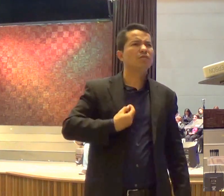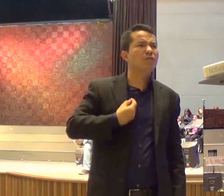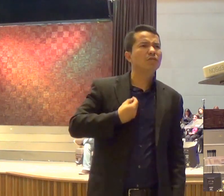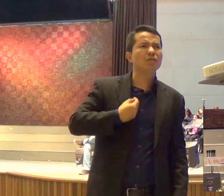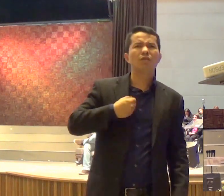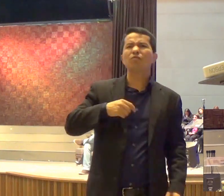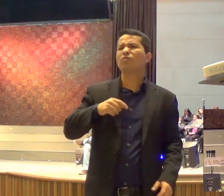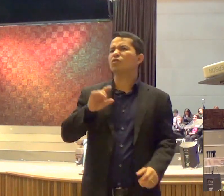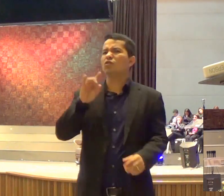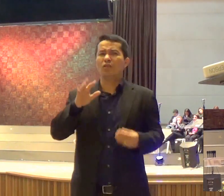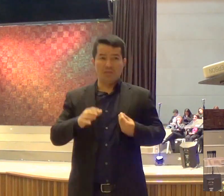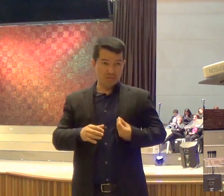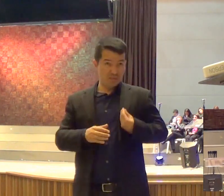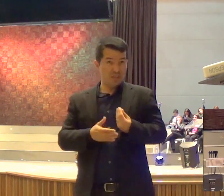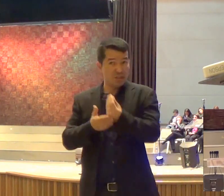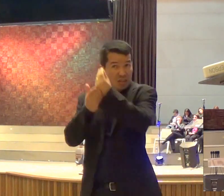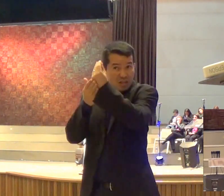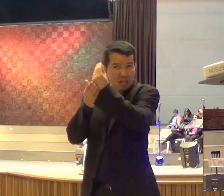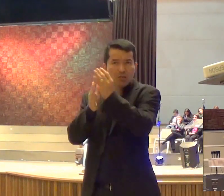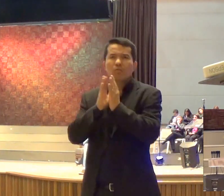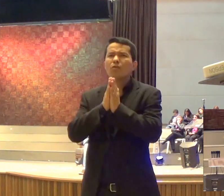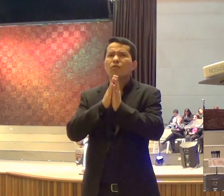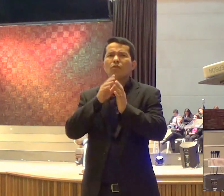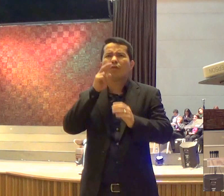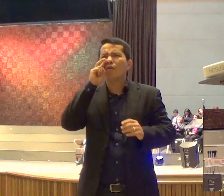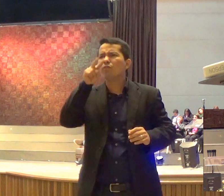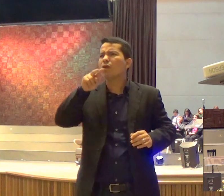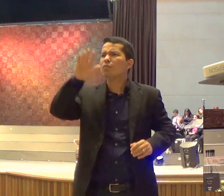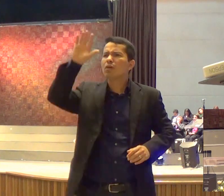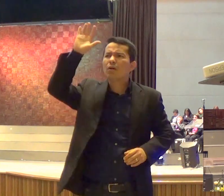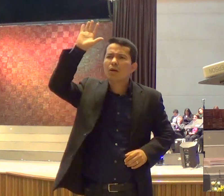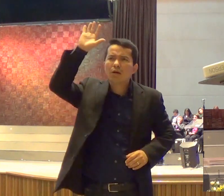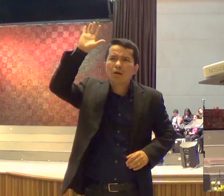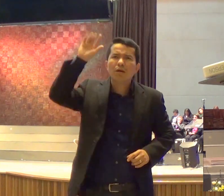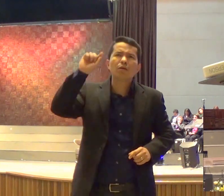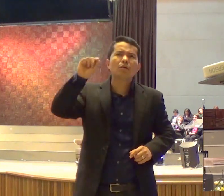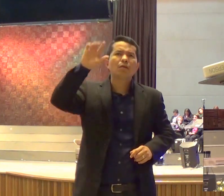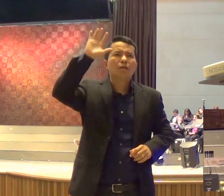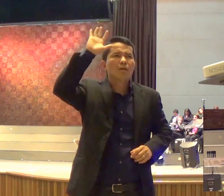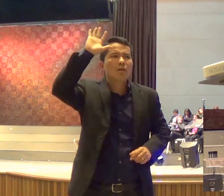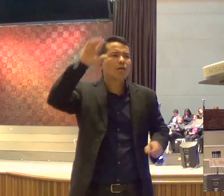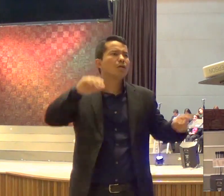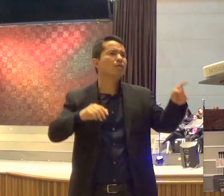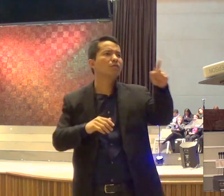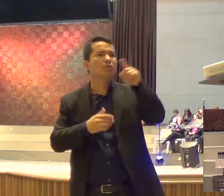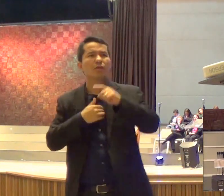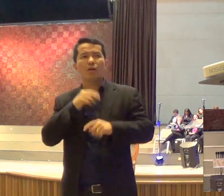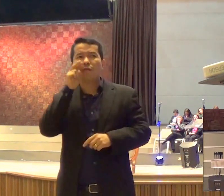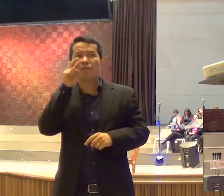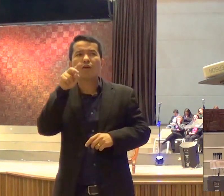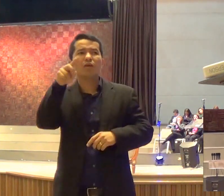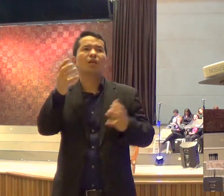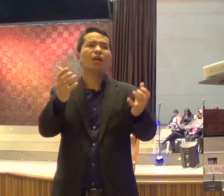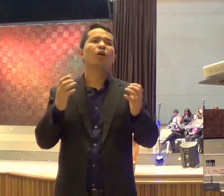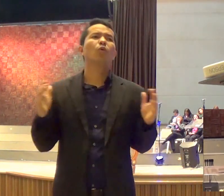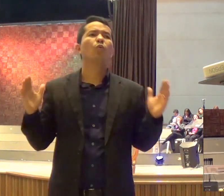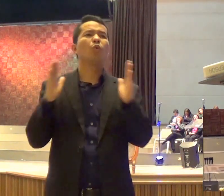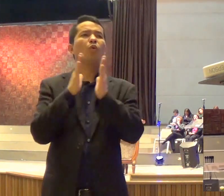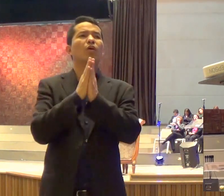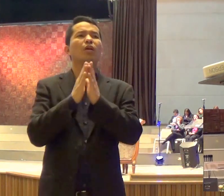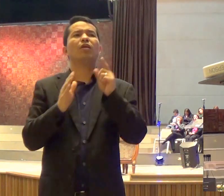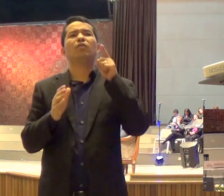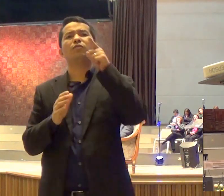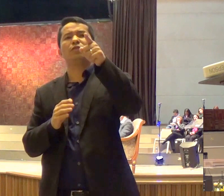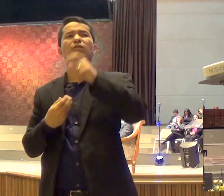a sua mão eu quero orar por você se você hoje quer dizer assim pastor eu quero entregar minha vida Jesus nesta noite eu quero a partir de hoje receber a Jesus